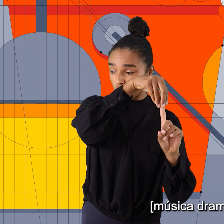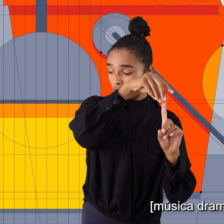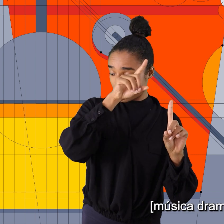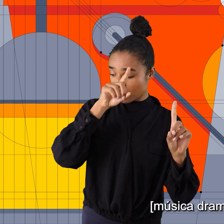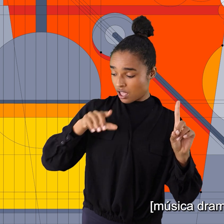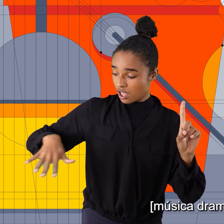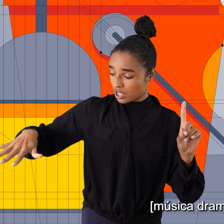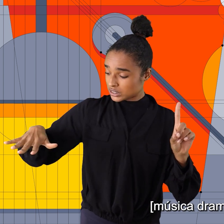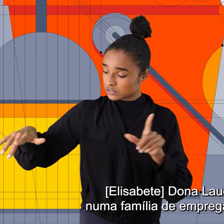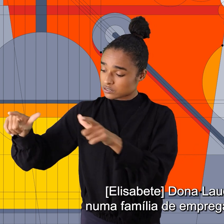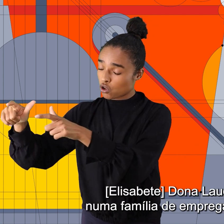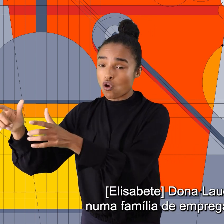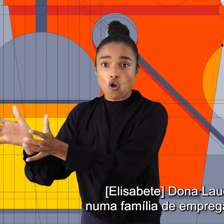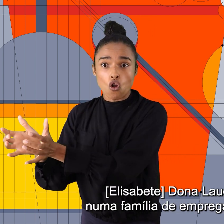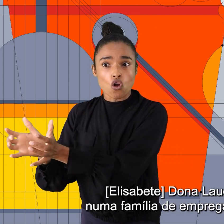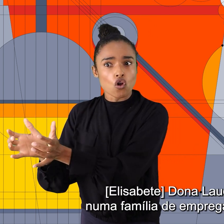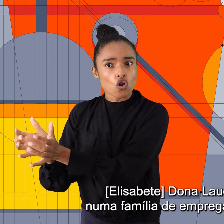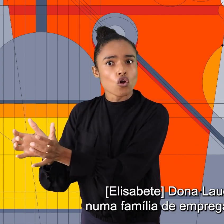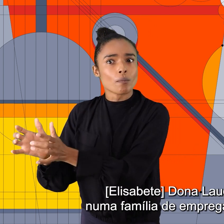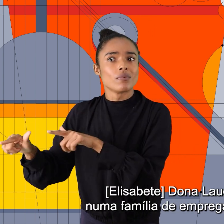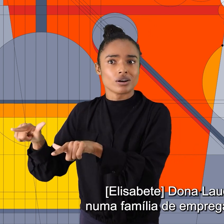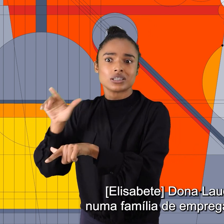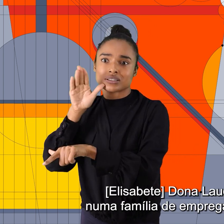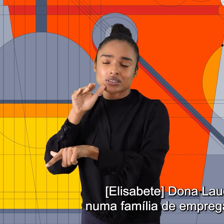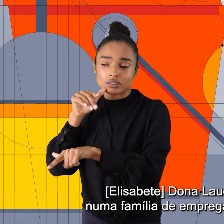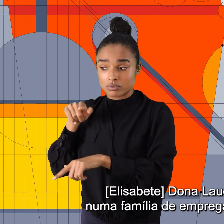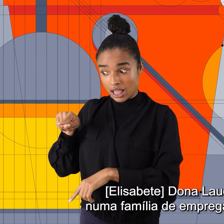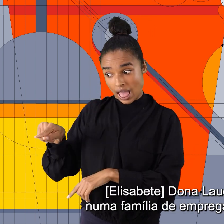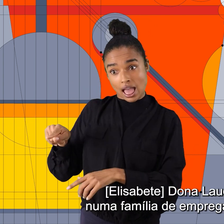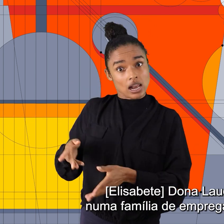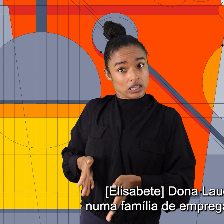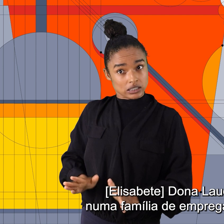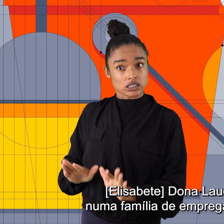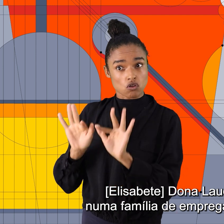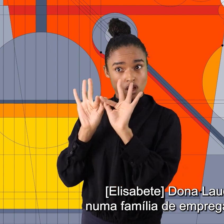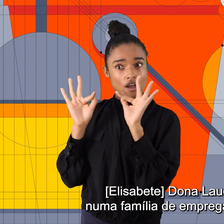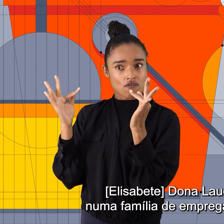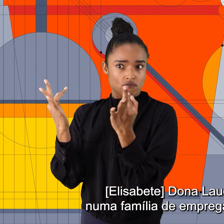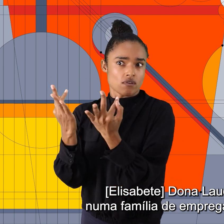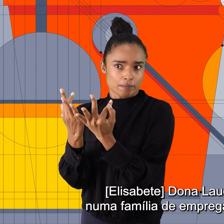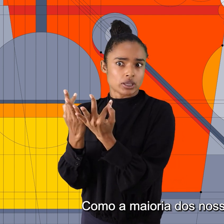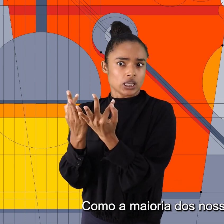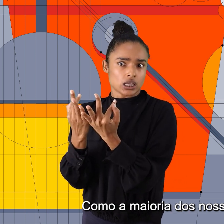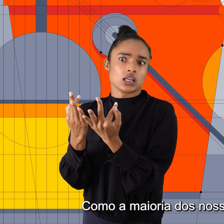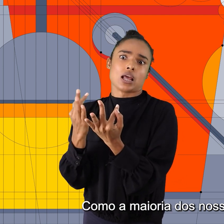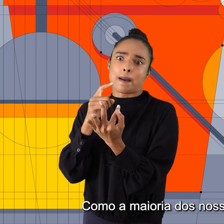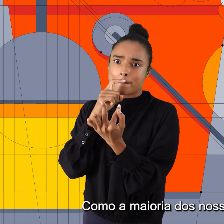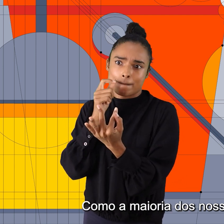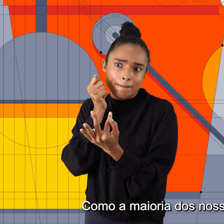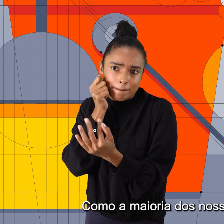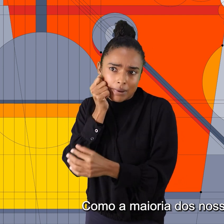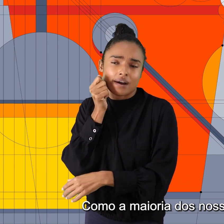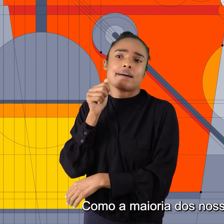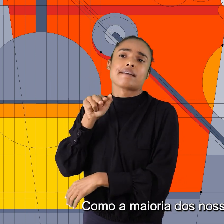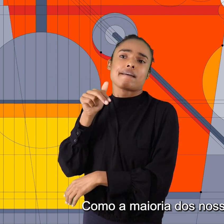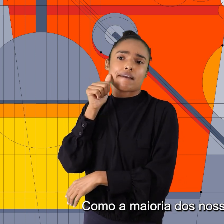trabalhadora. Dona Laudelina nasceu numa família de empregadas domésticas, como a